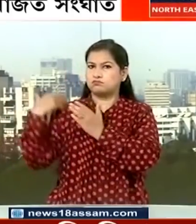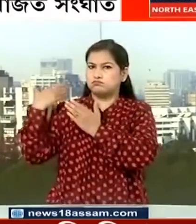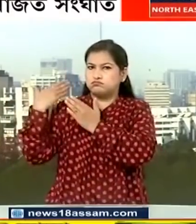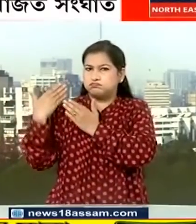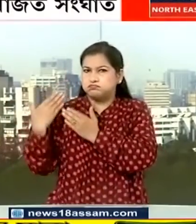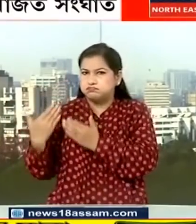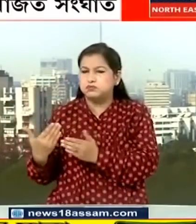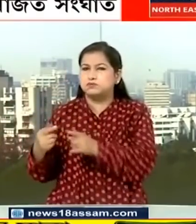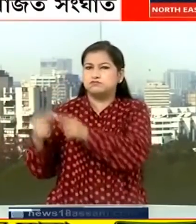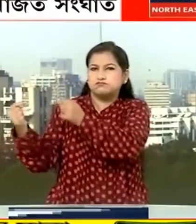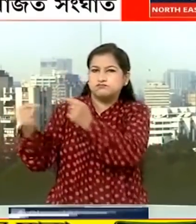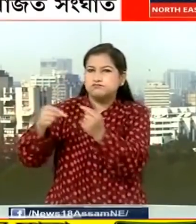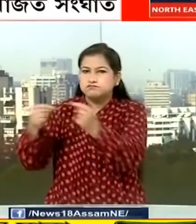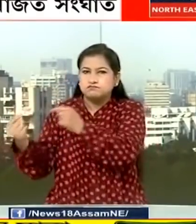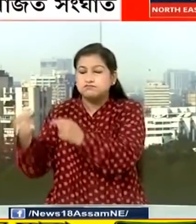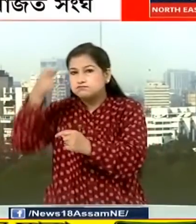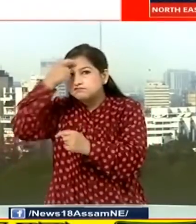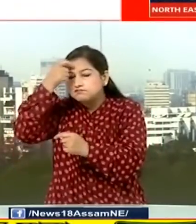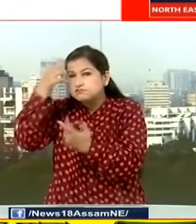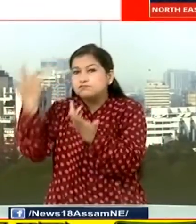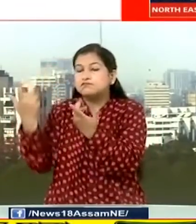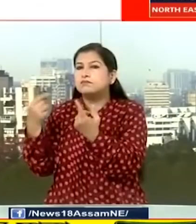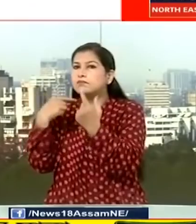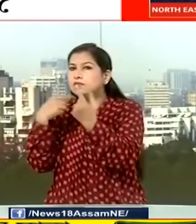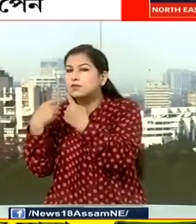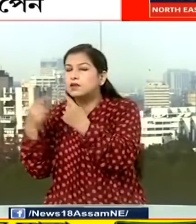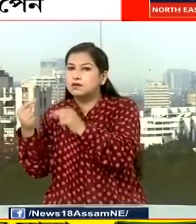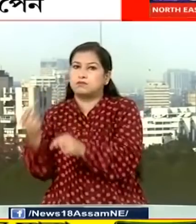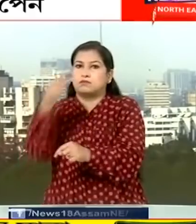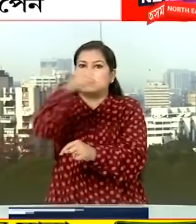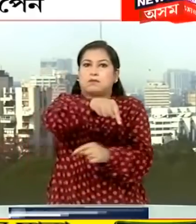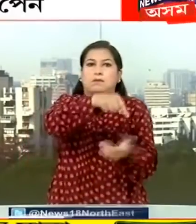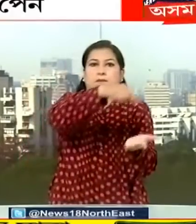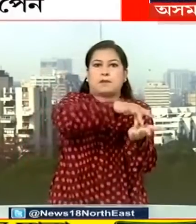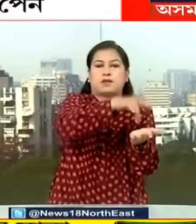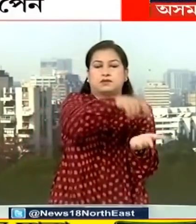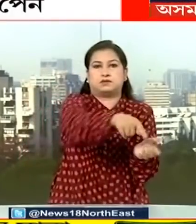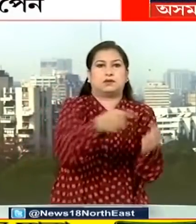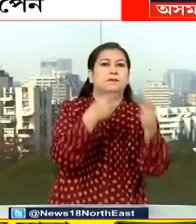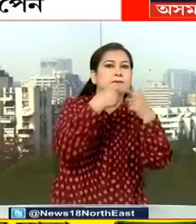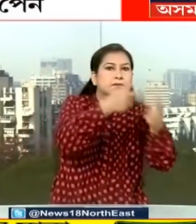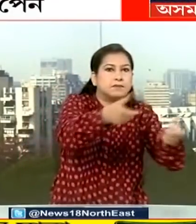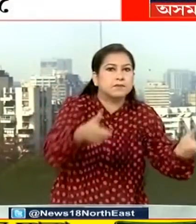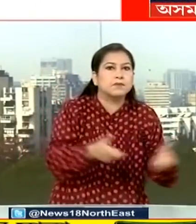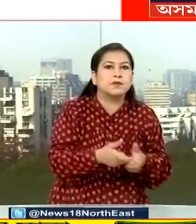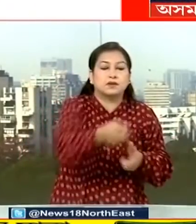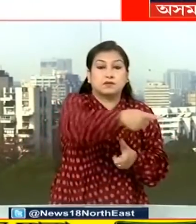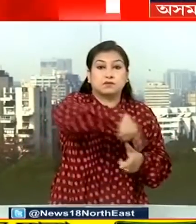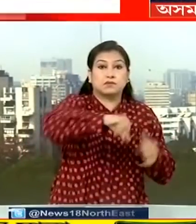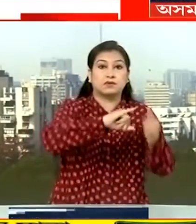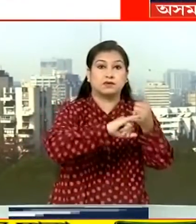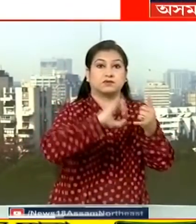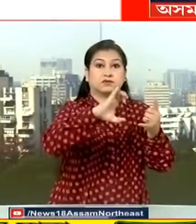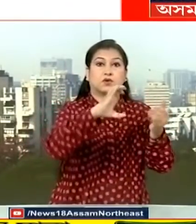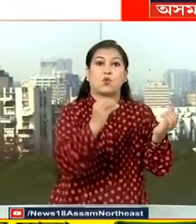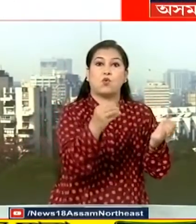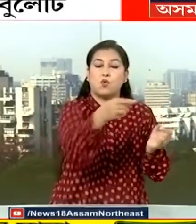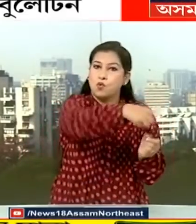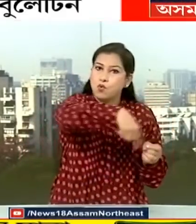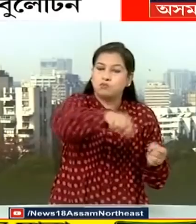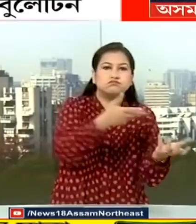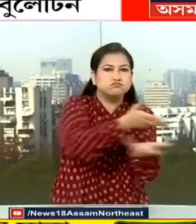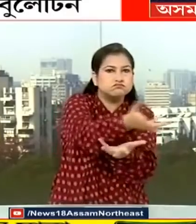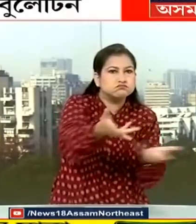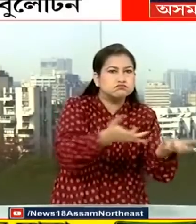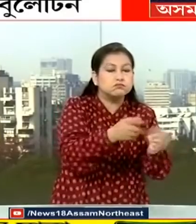में सीमा पर जारी गतिरोध और बढ़ते तनाव को लेकर बातचीत की। ये बैठक शंघाई सहयोग संगठन की बैठक से इतर हुई।